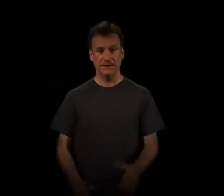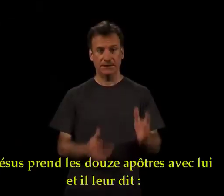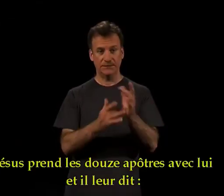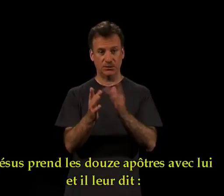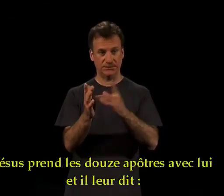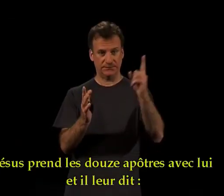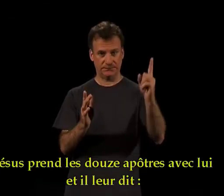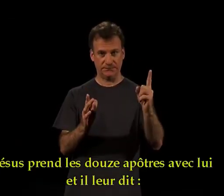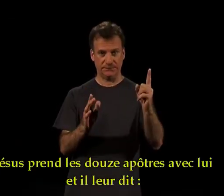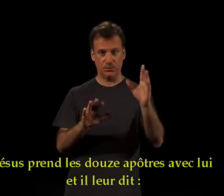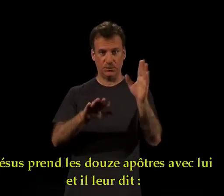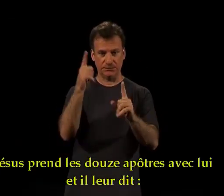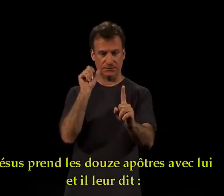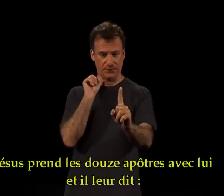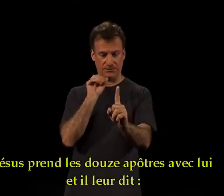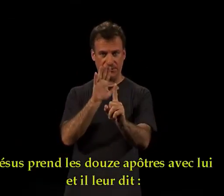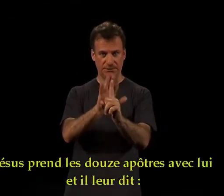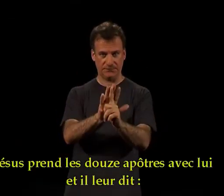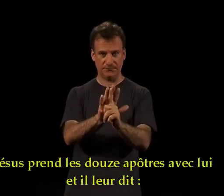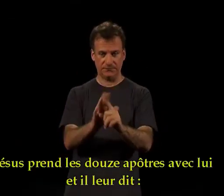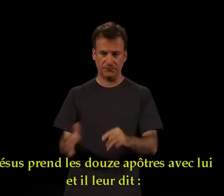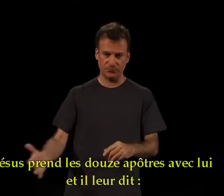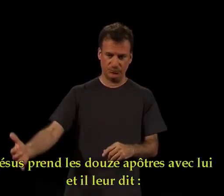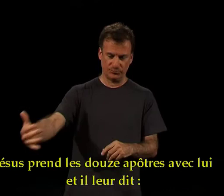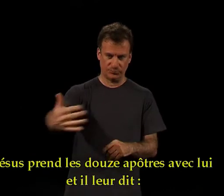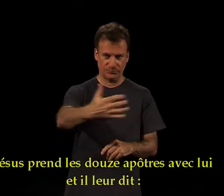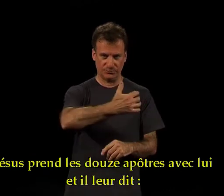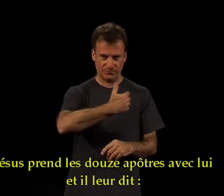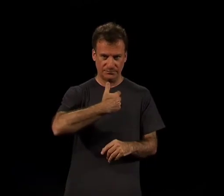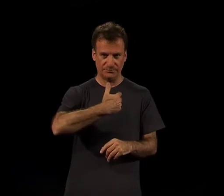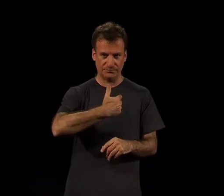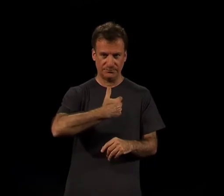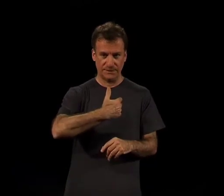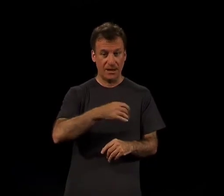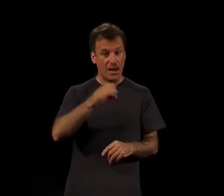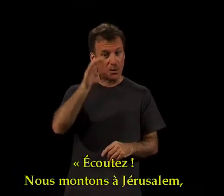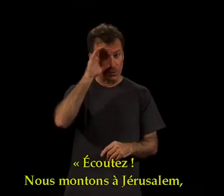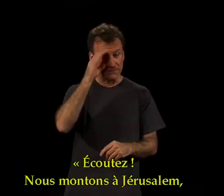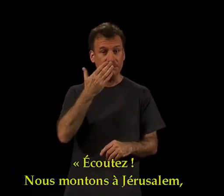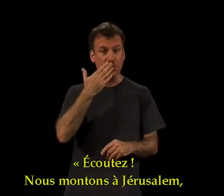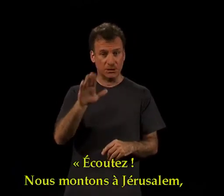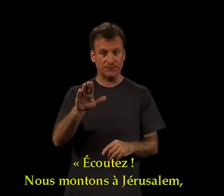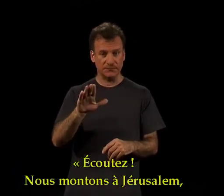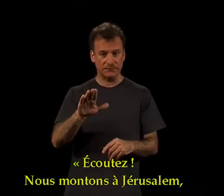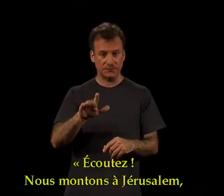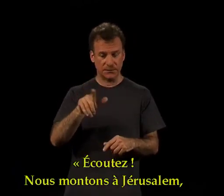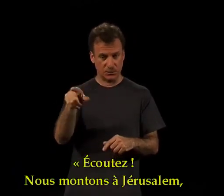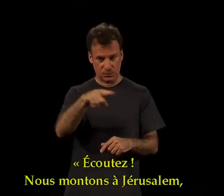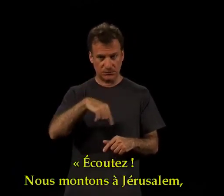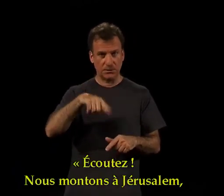Jésus prend les douze apôtres avec lui et il leur dit « Écoutez, nous montons à Jérusalem